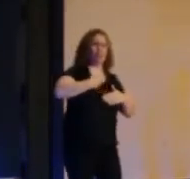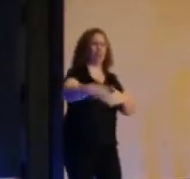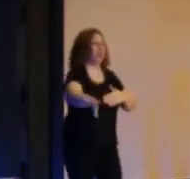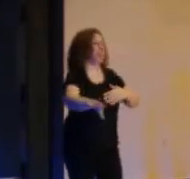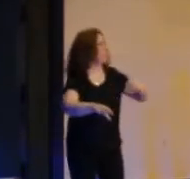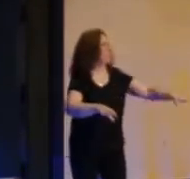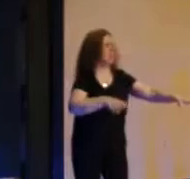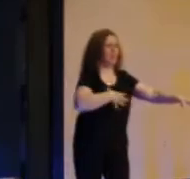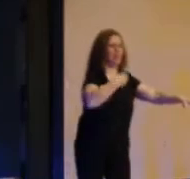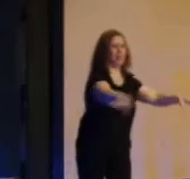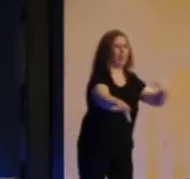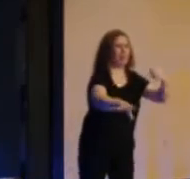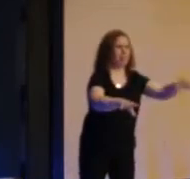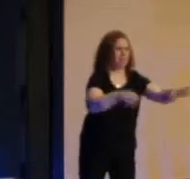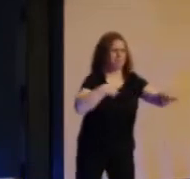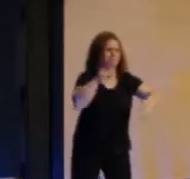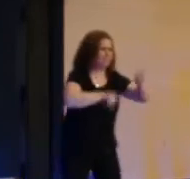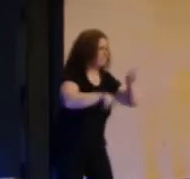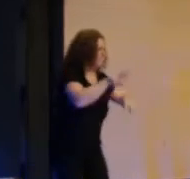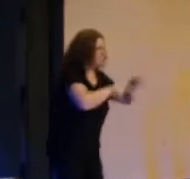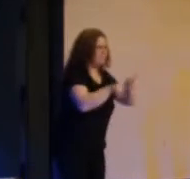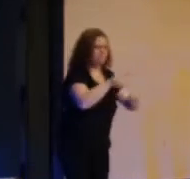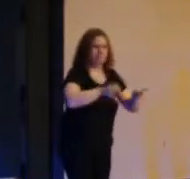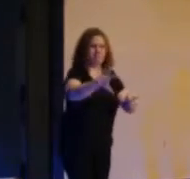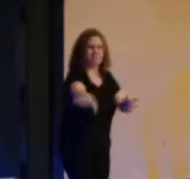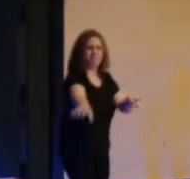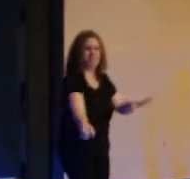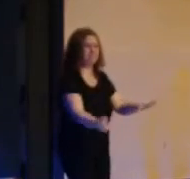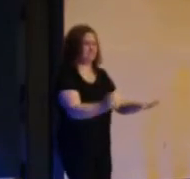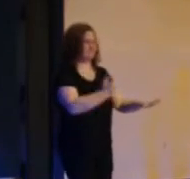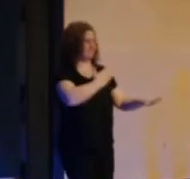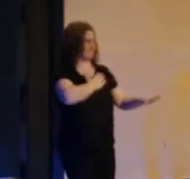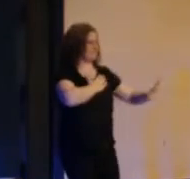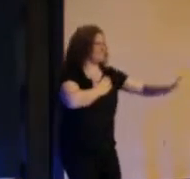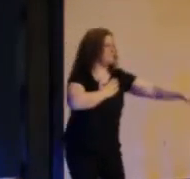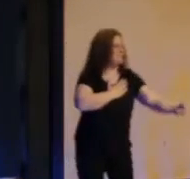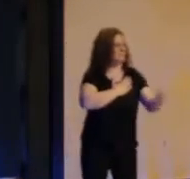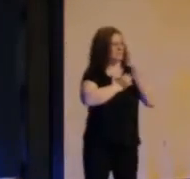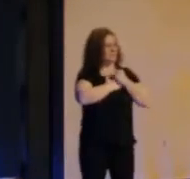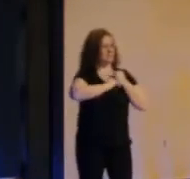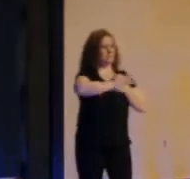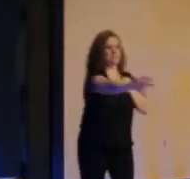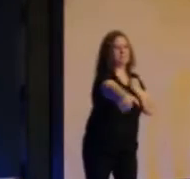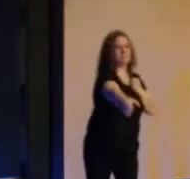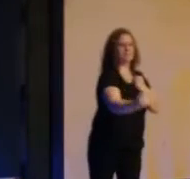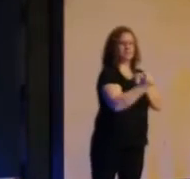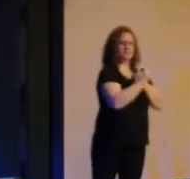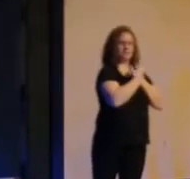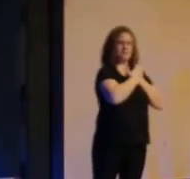sentir el vacío. Ha decidido volar y lo hará.